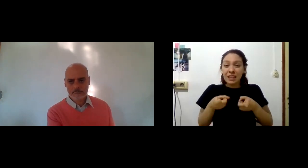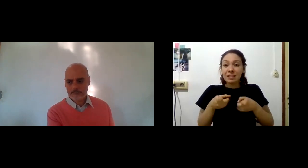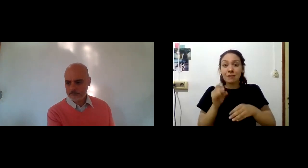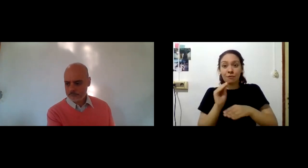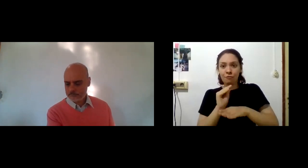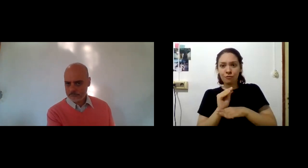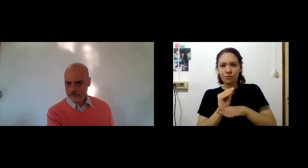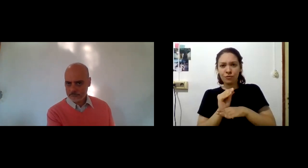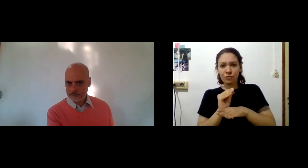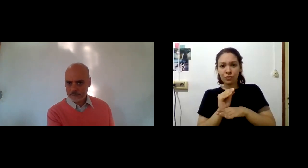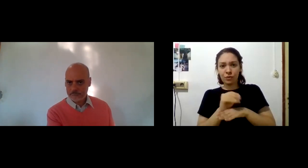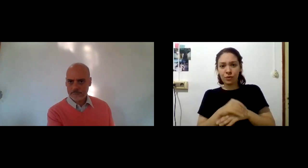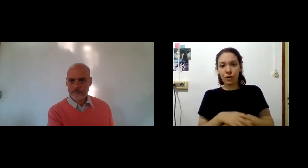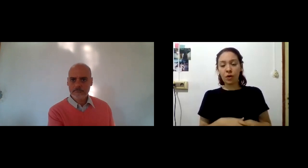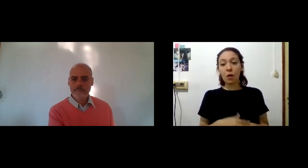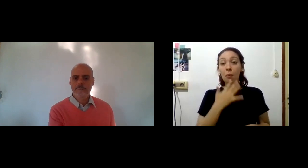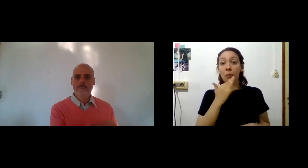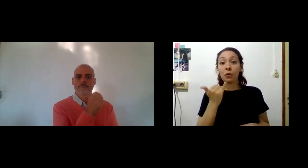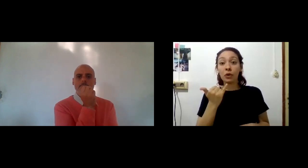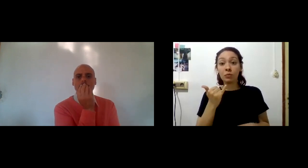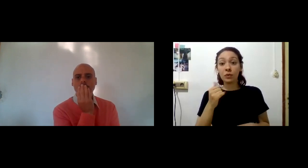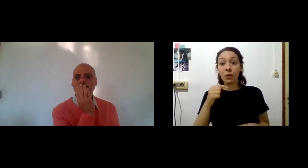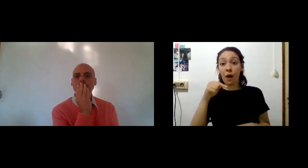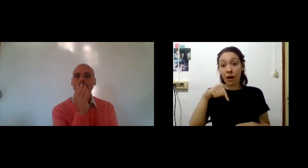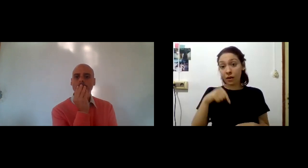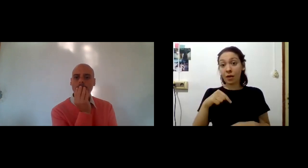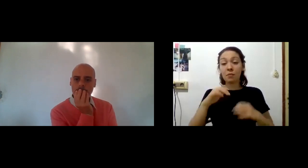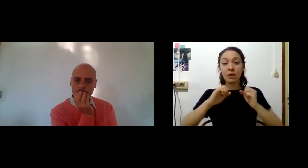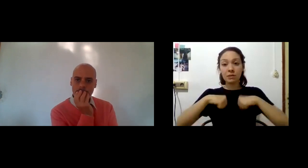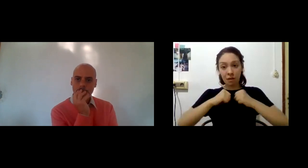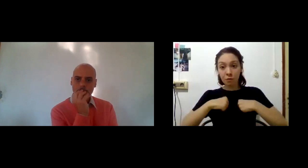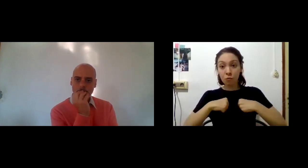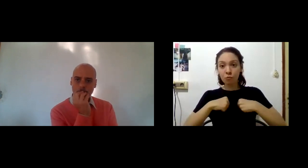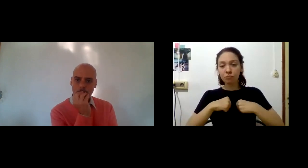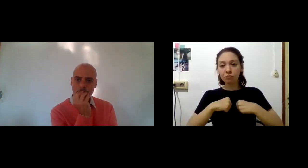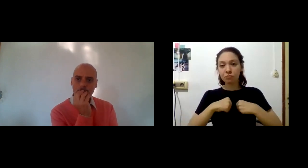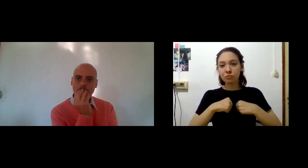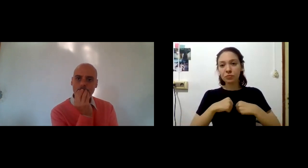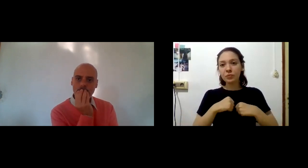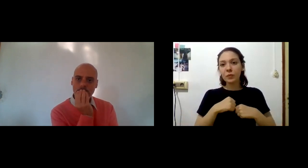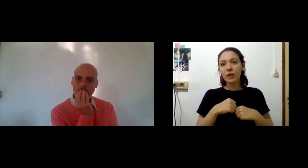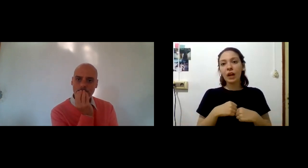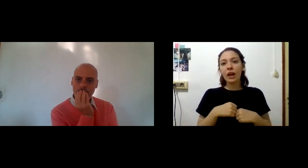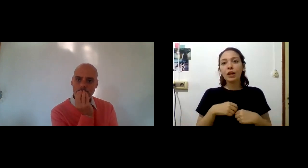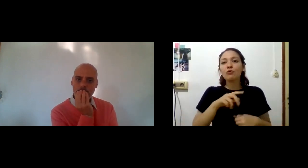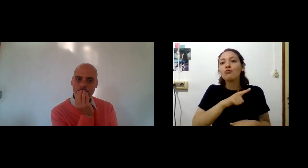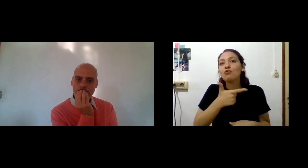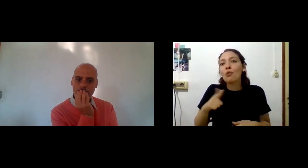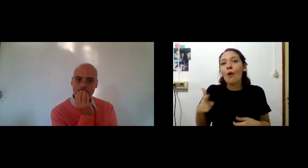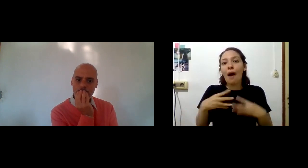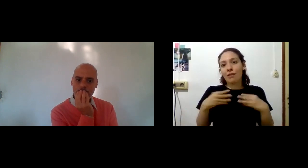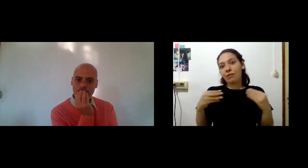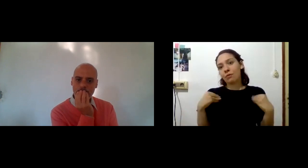yo soy de Paysandú, y acá no hay, no se trabaja así con escuela de sordos,